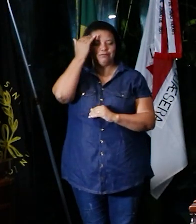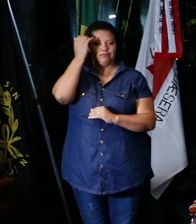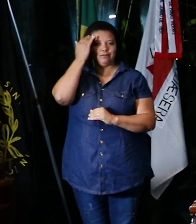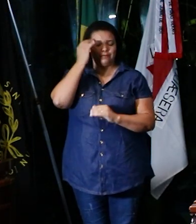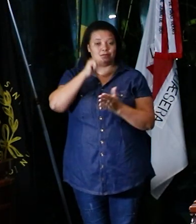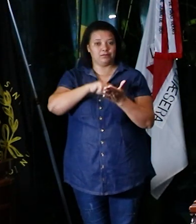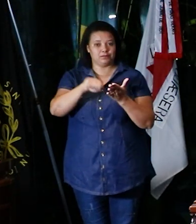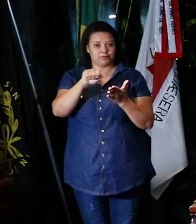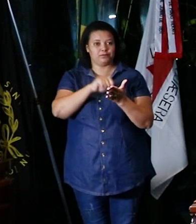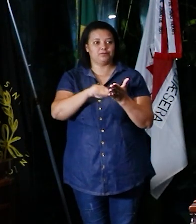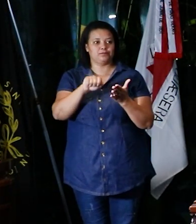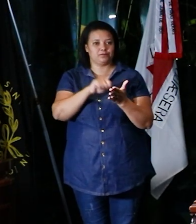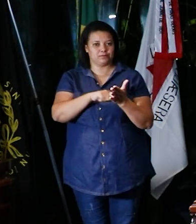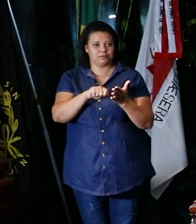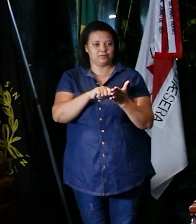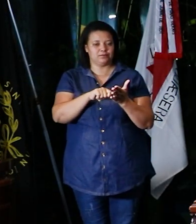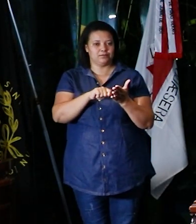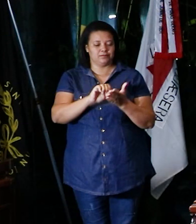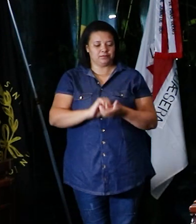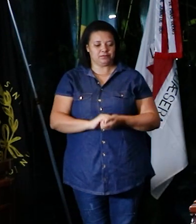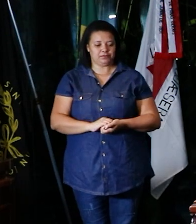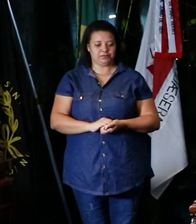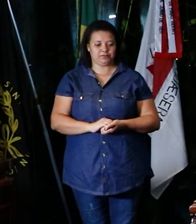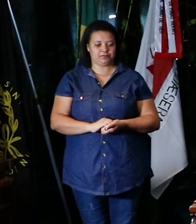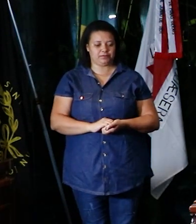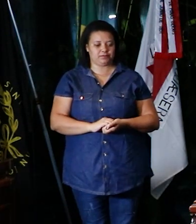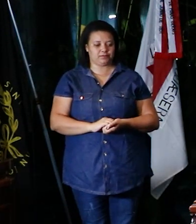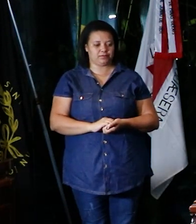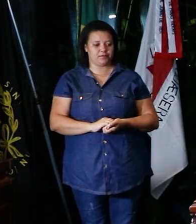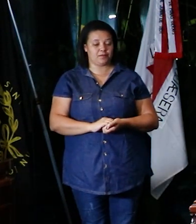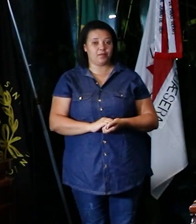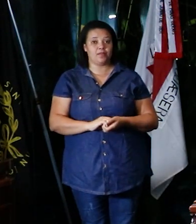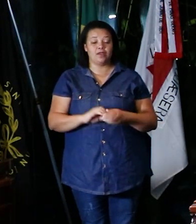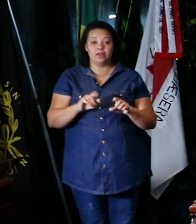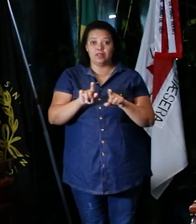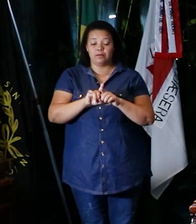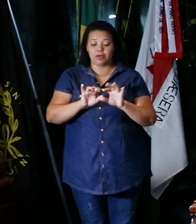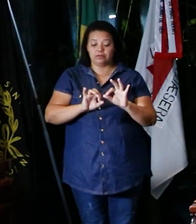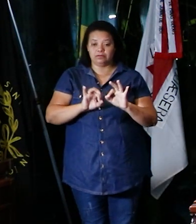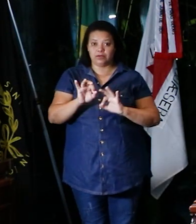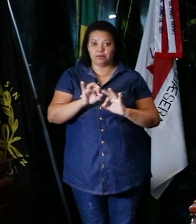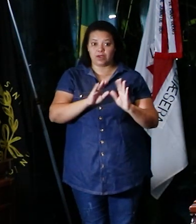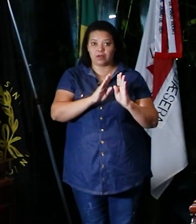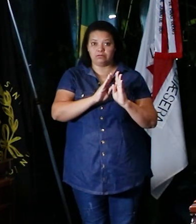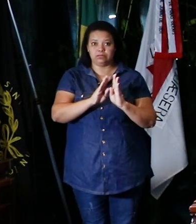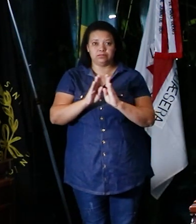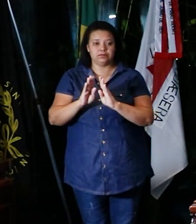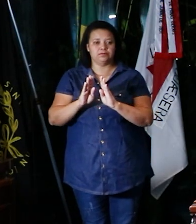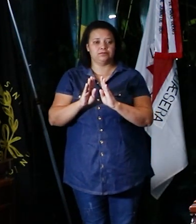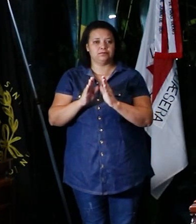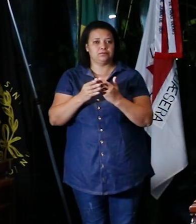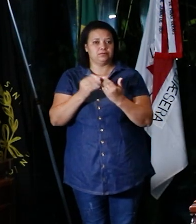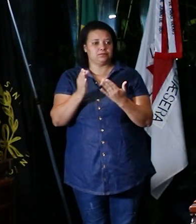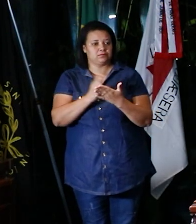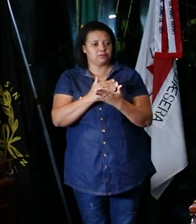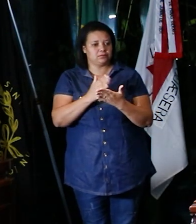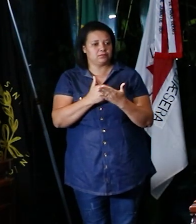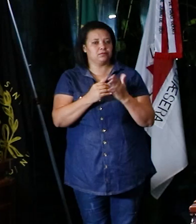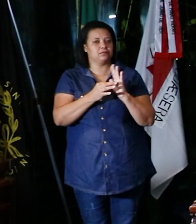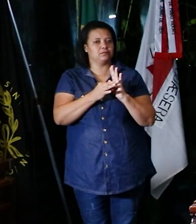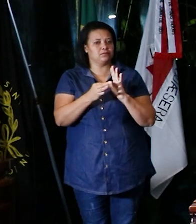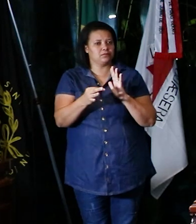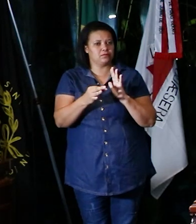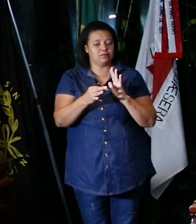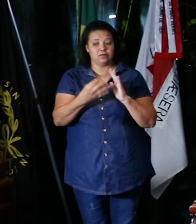Rubem Braga, Ferreira Goulart. Na mesma coleção, realizou uma alentada entrevista com todos os cronistas